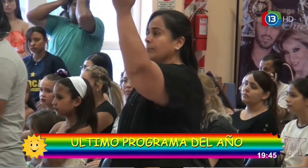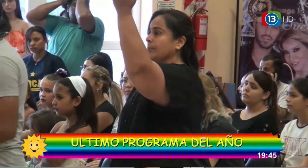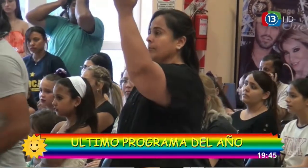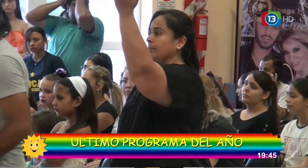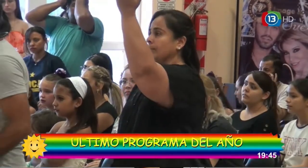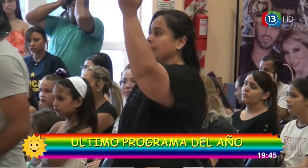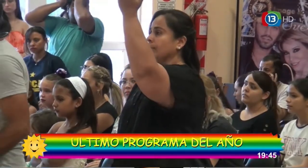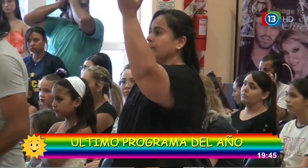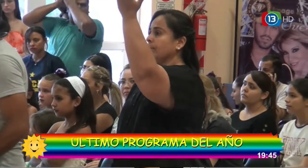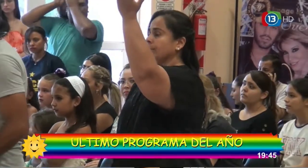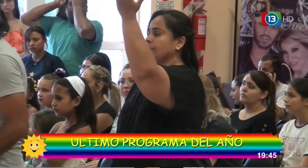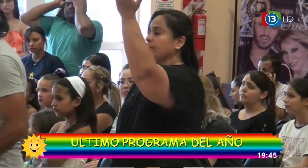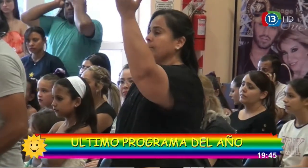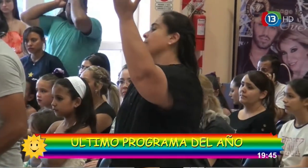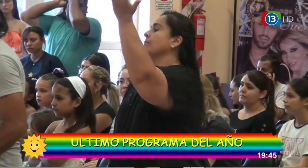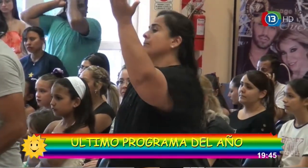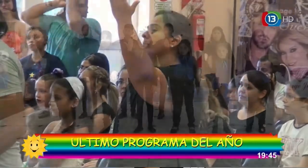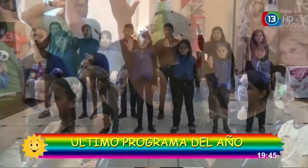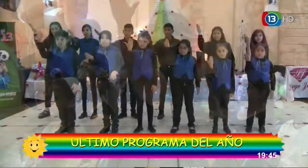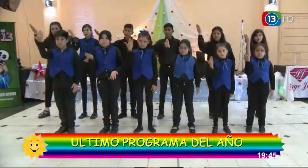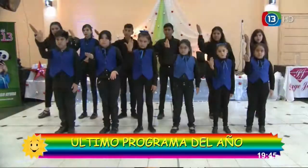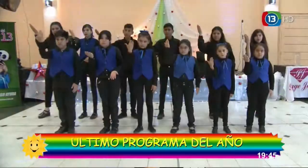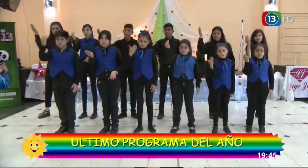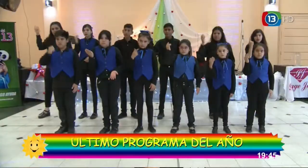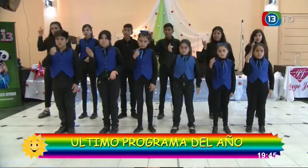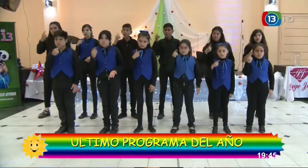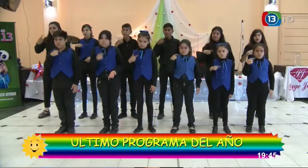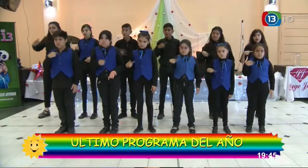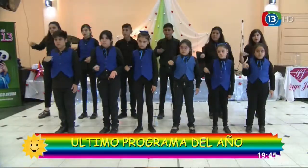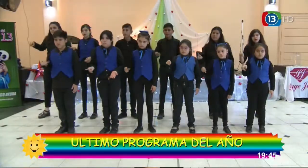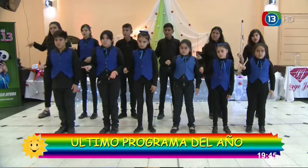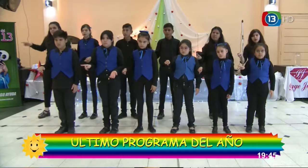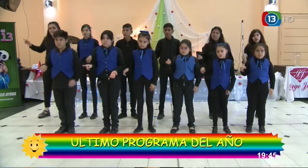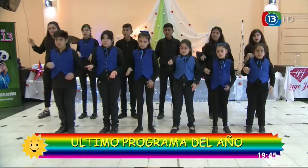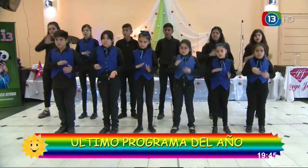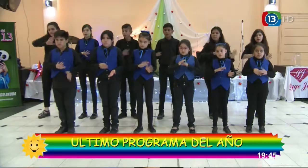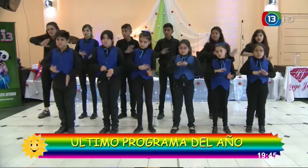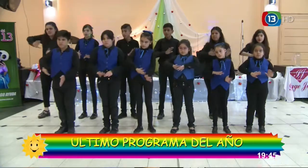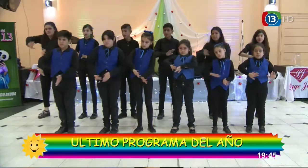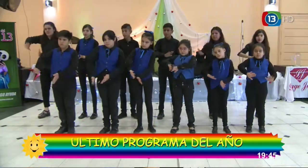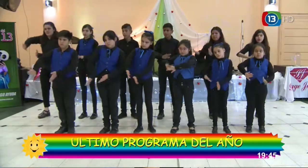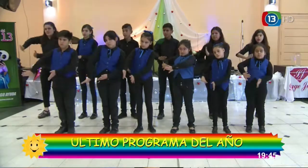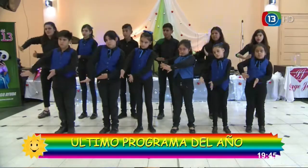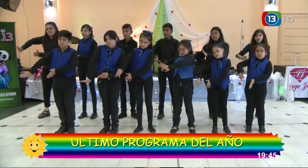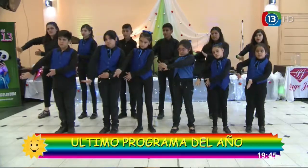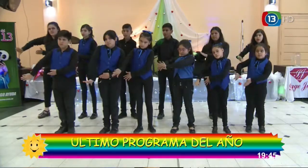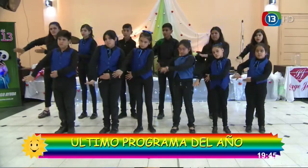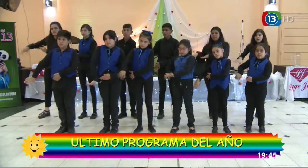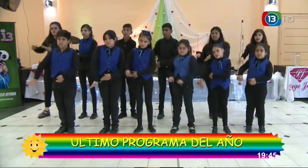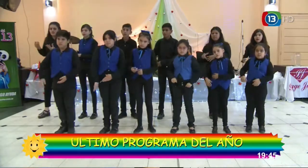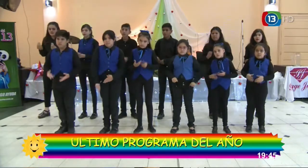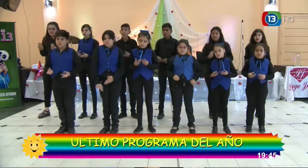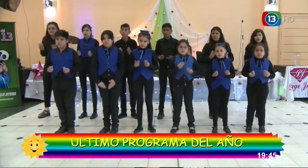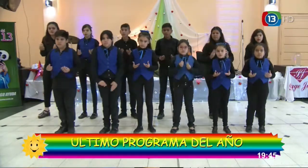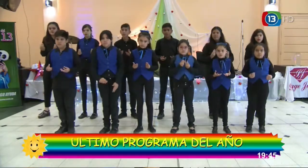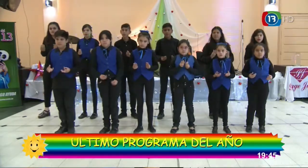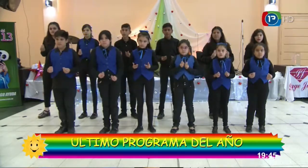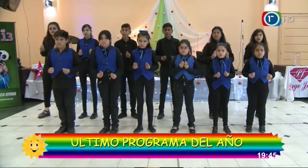Cuando alejas el temor, y